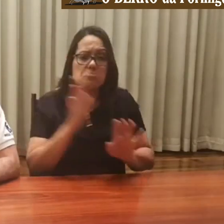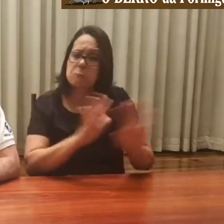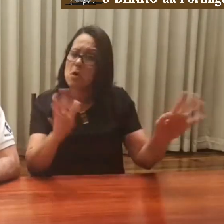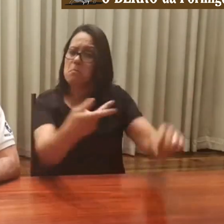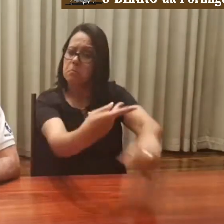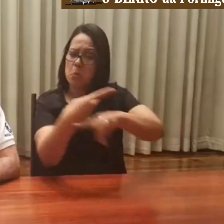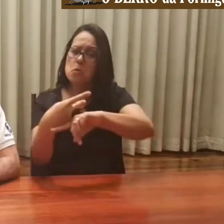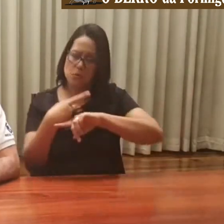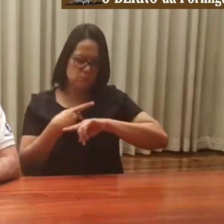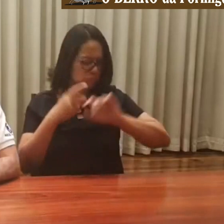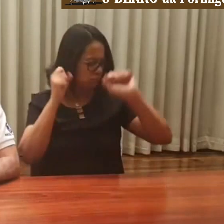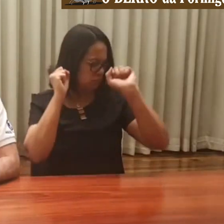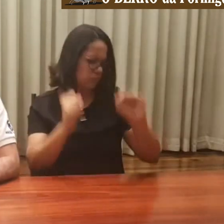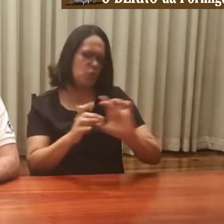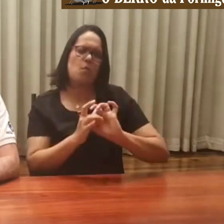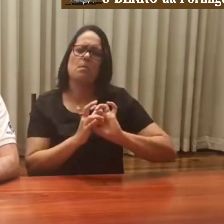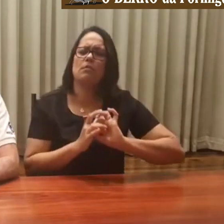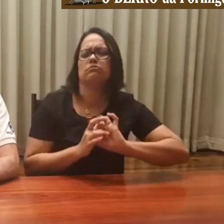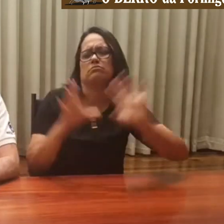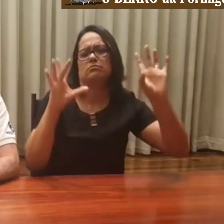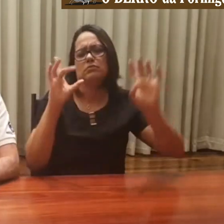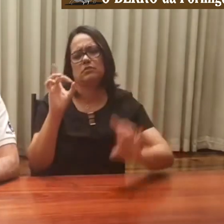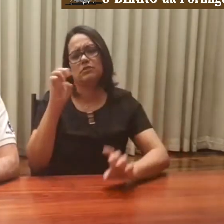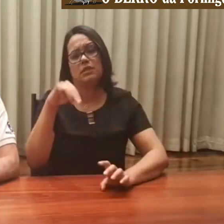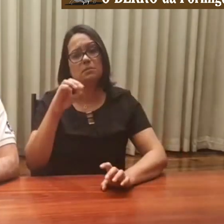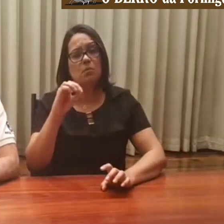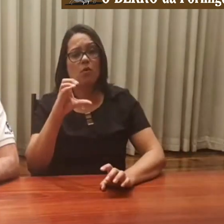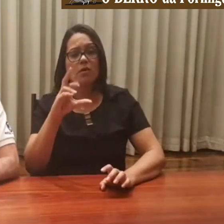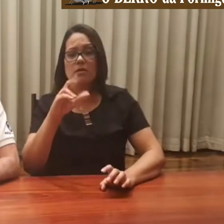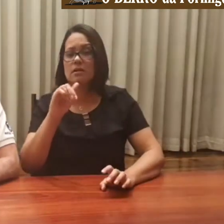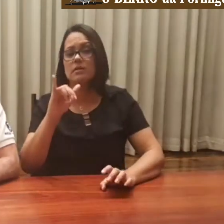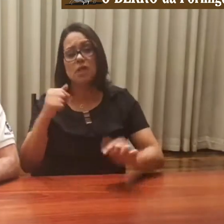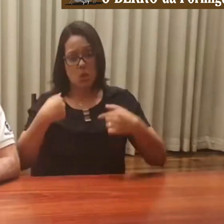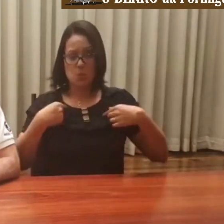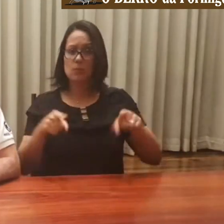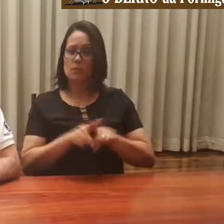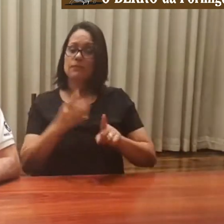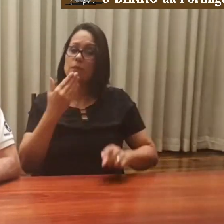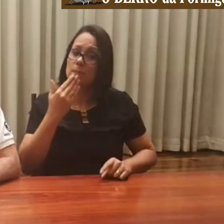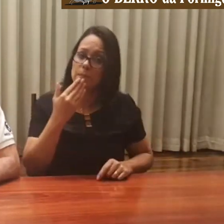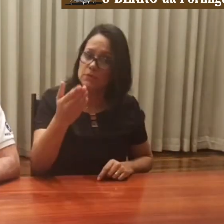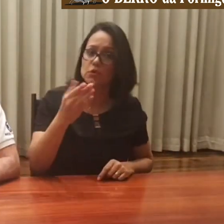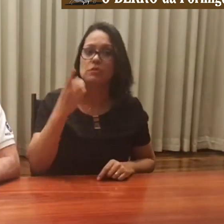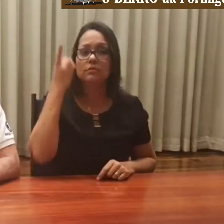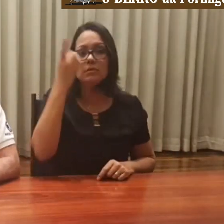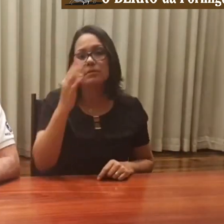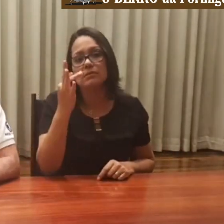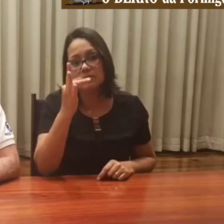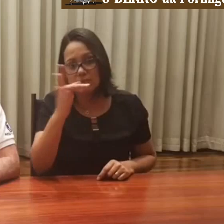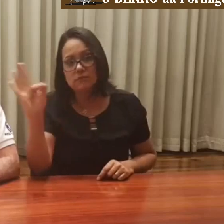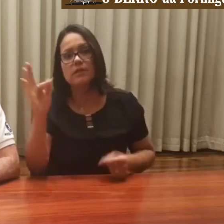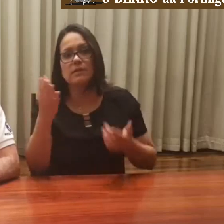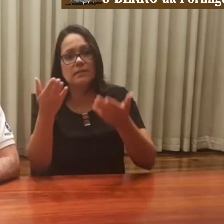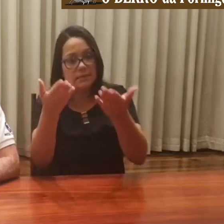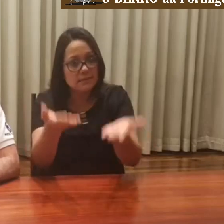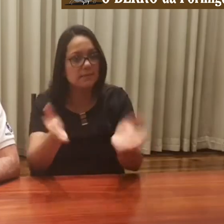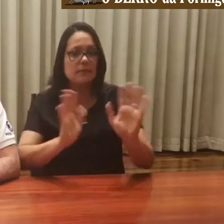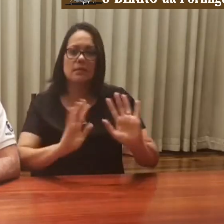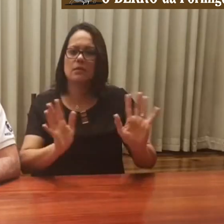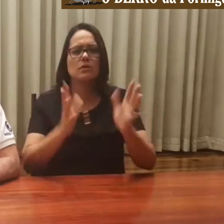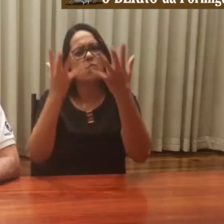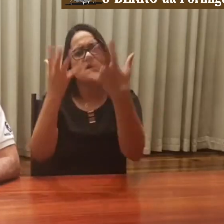é natural, faz parte da democracia. E eu, da minha parte, agora também estou pedindo para os deputados federais que não